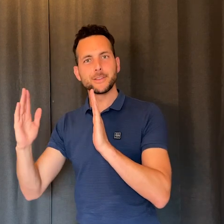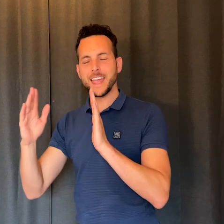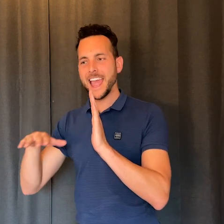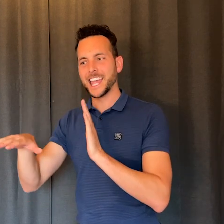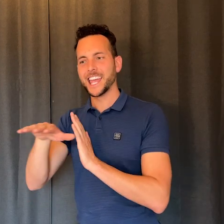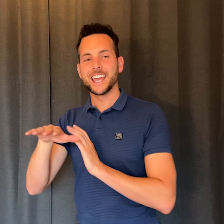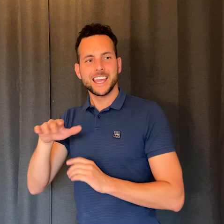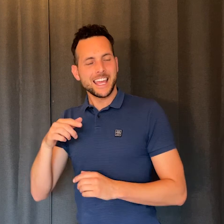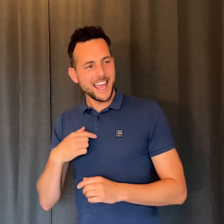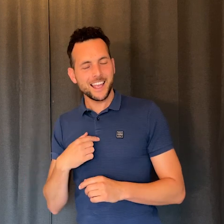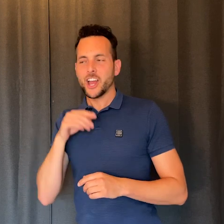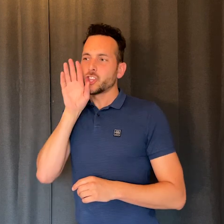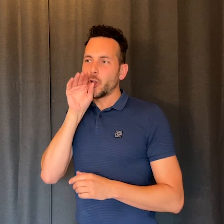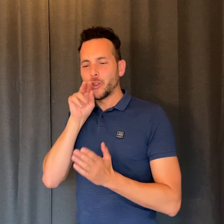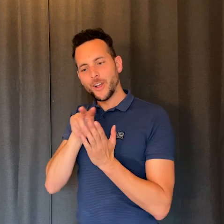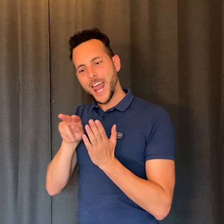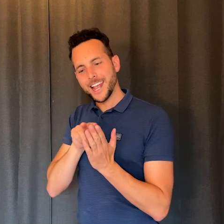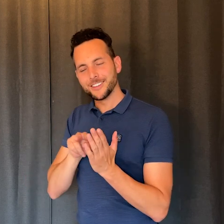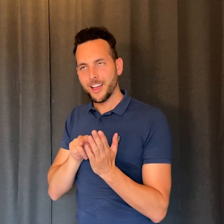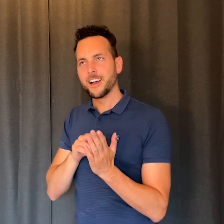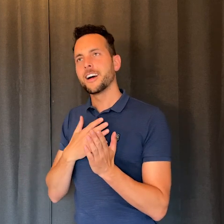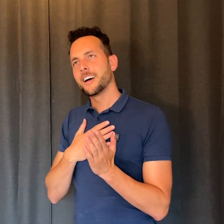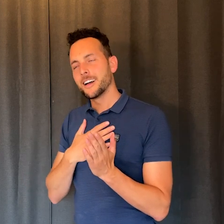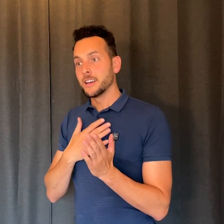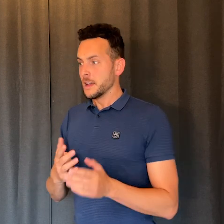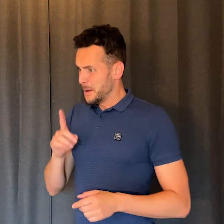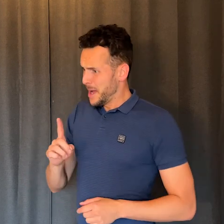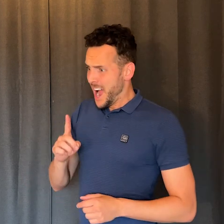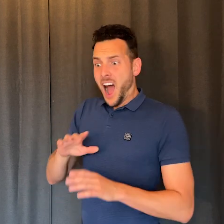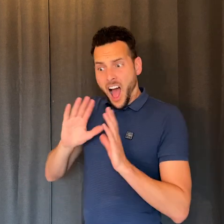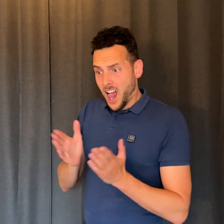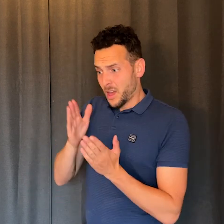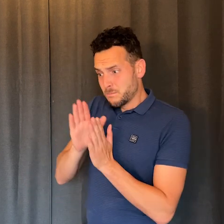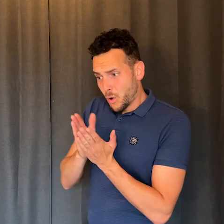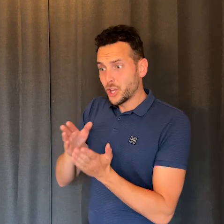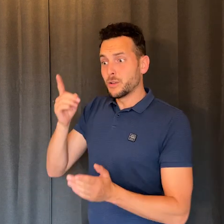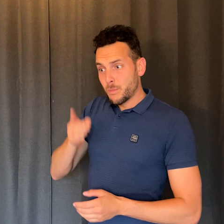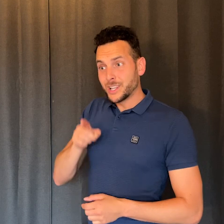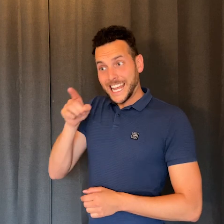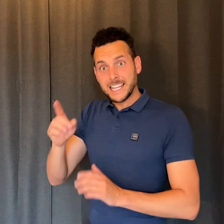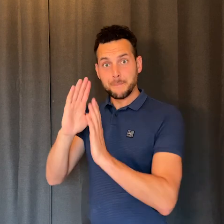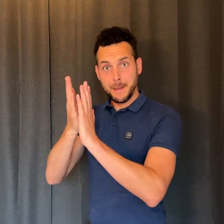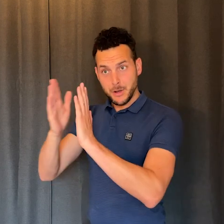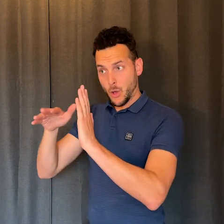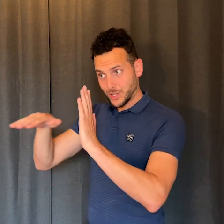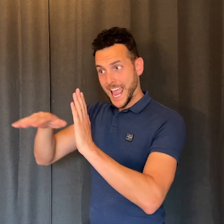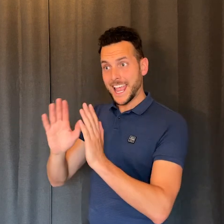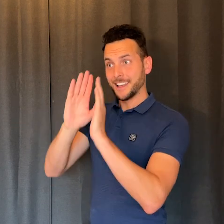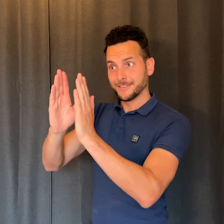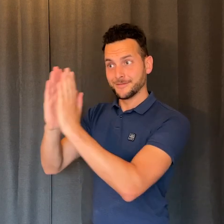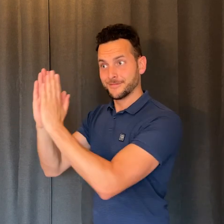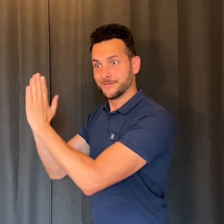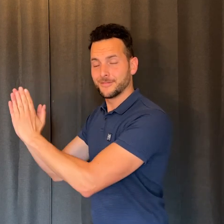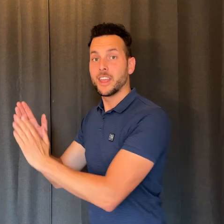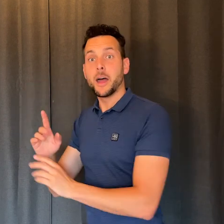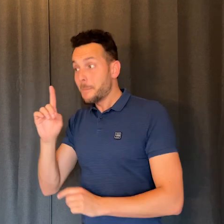in mijn Donald Duck pocket. Ja, maar Olly, er staan nog maar 3 boekjes in. En we moeten al die boekjes moeten in de bibliotheek. Oh, maar hey Sophie,